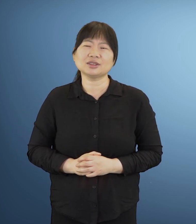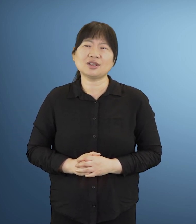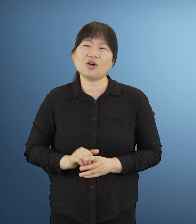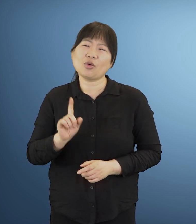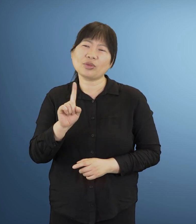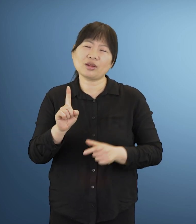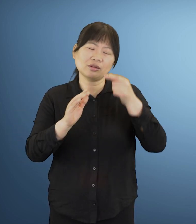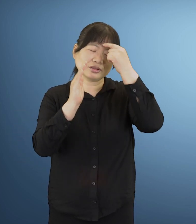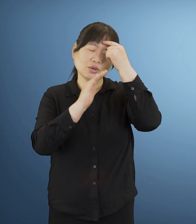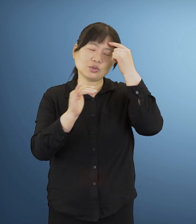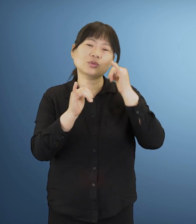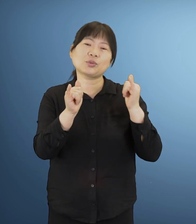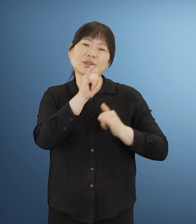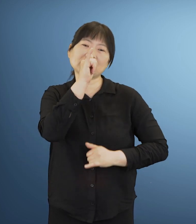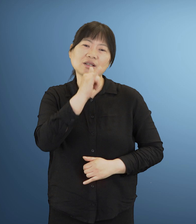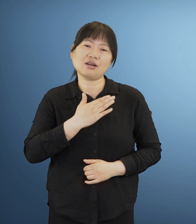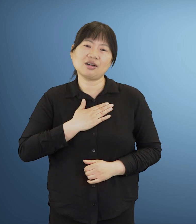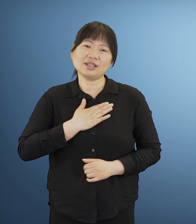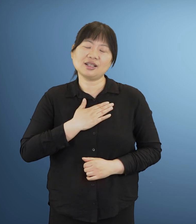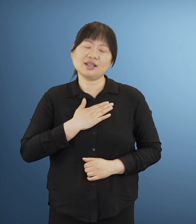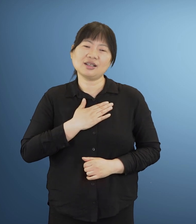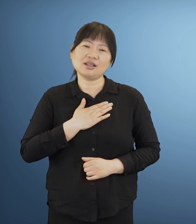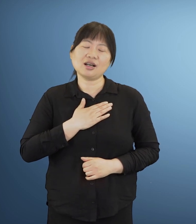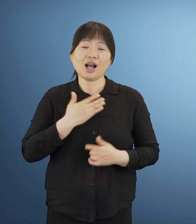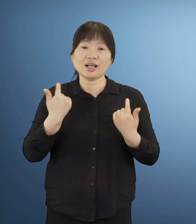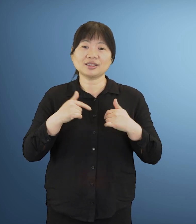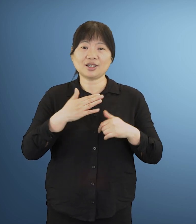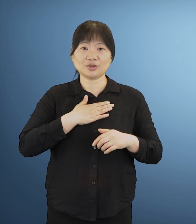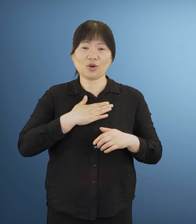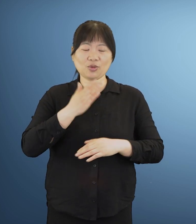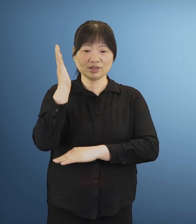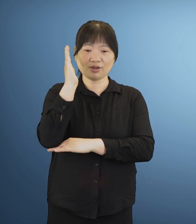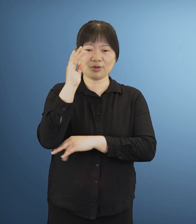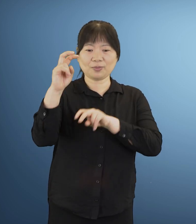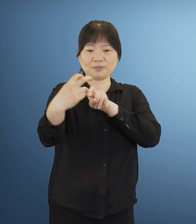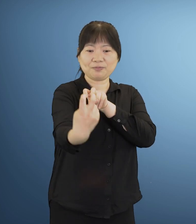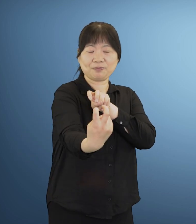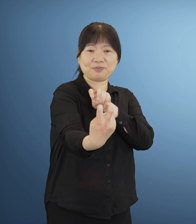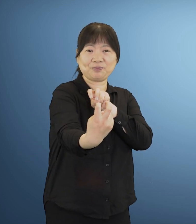성도님인데 꼭 제 정면에 앉으세요.